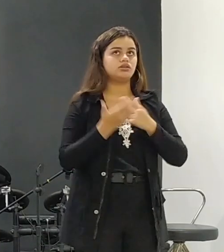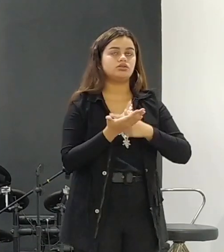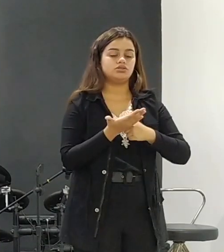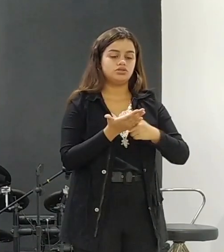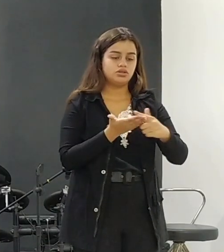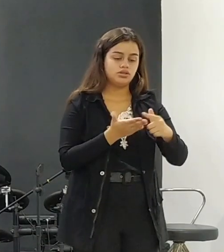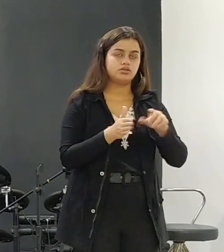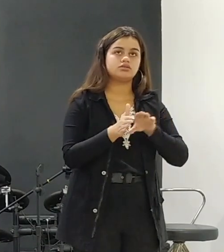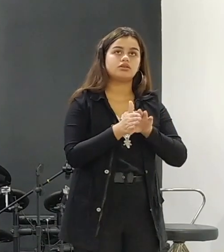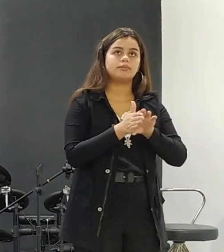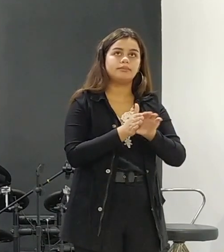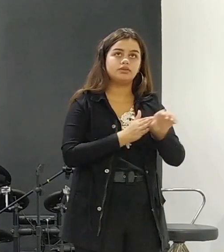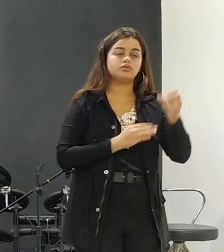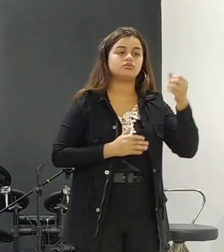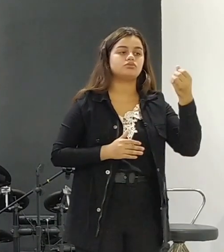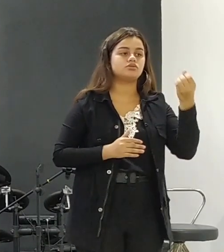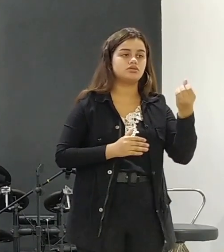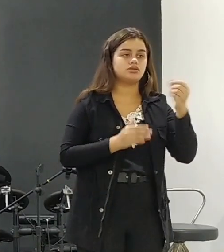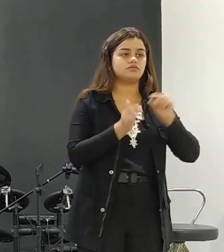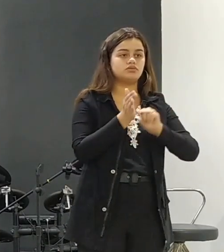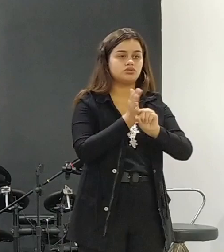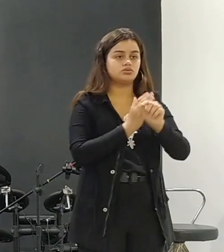Gênesis 6:18,